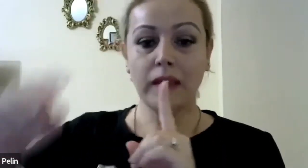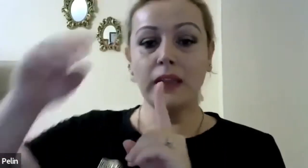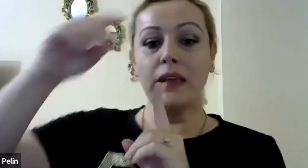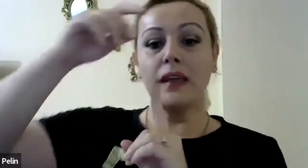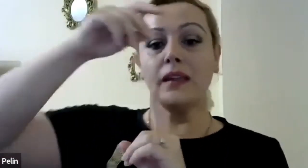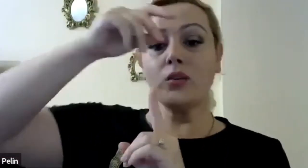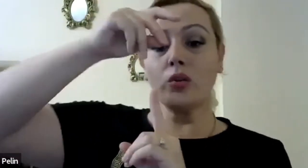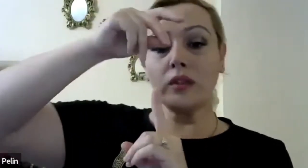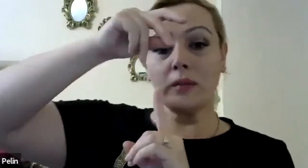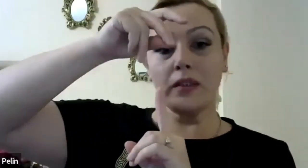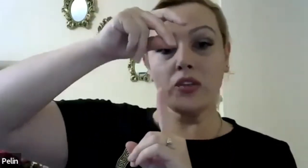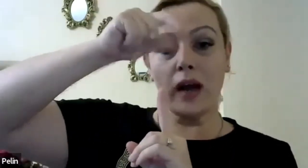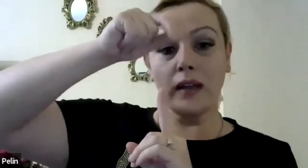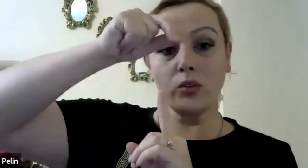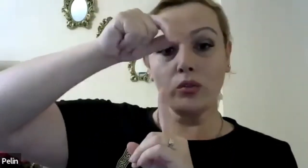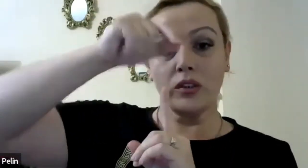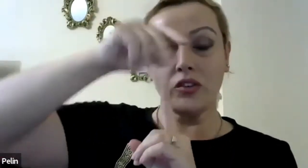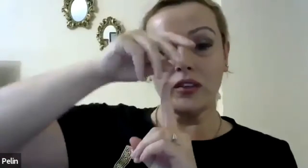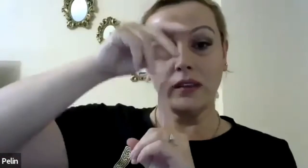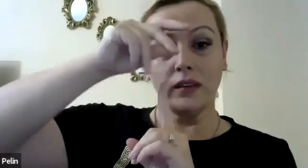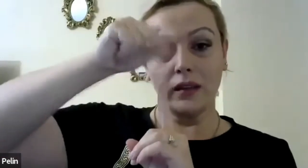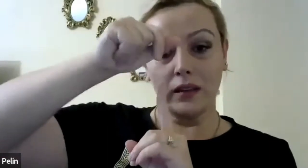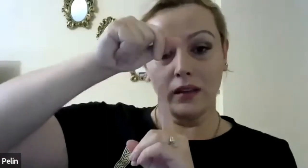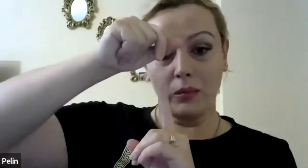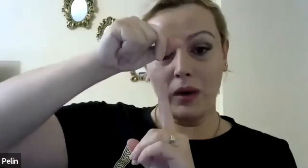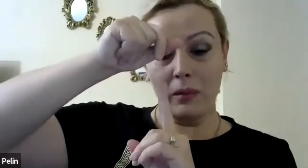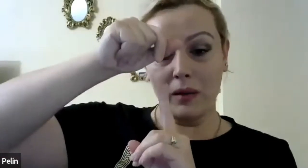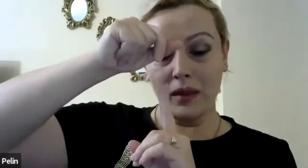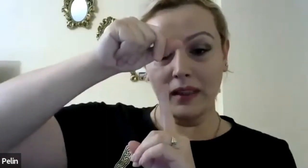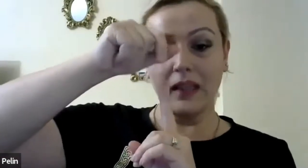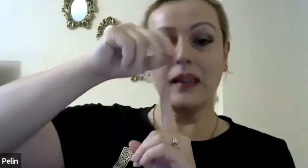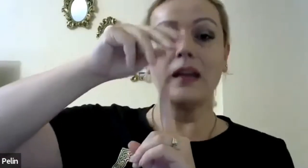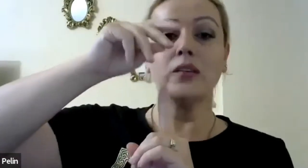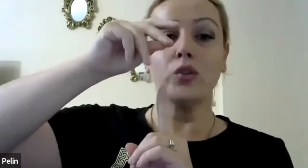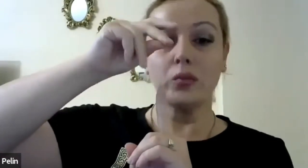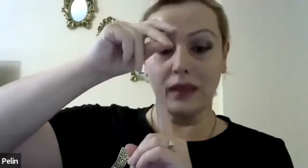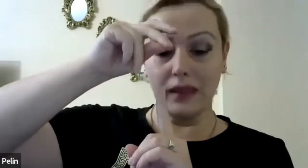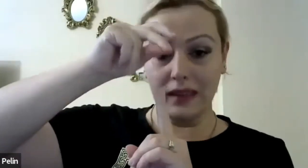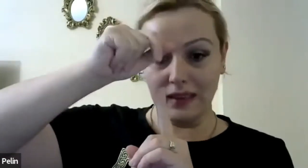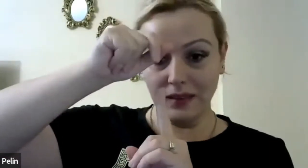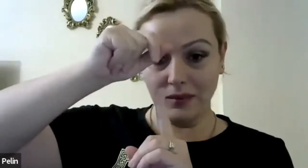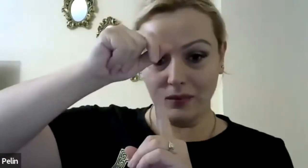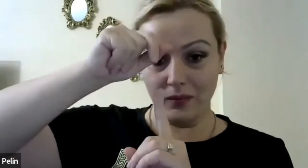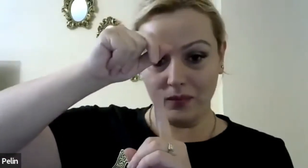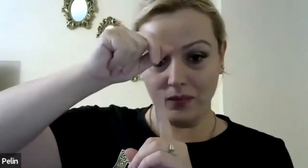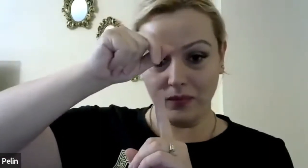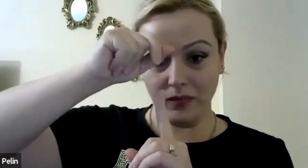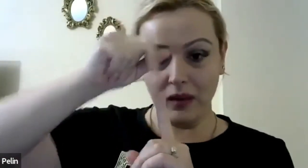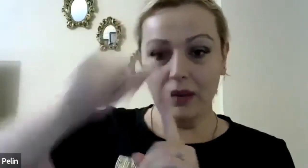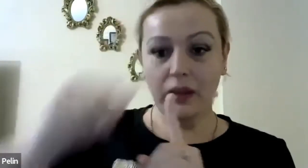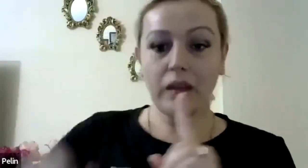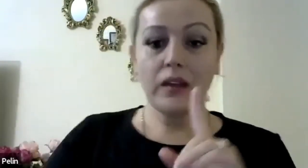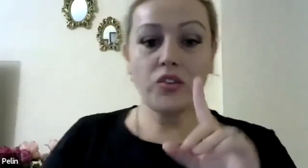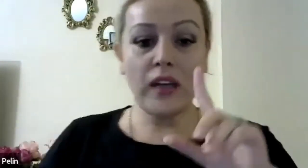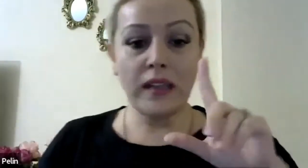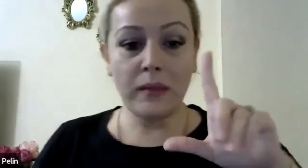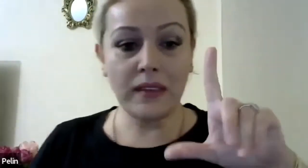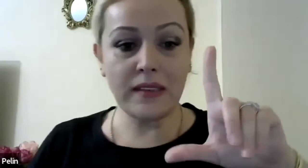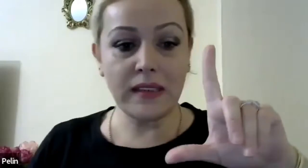Yine i'nin noktalama işareti olduğu için parmağımı hareketlendiriyorum. I. J demek istediğimde